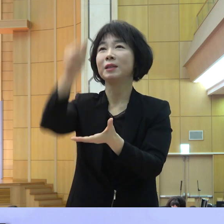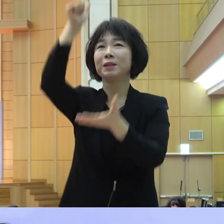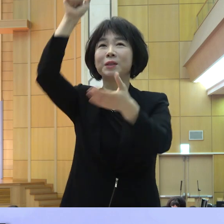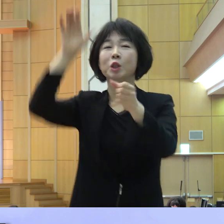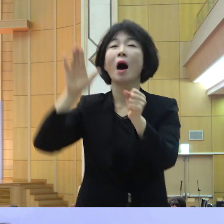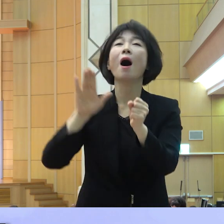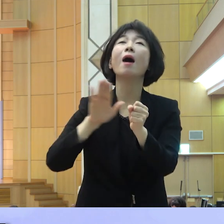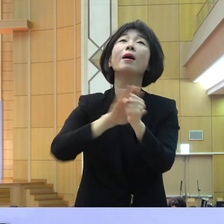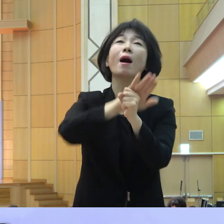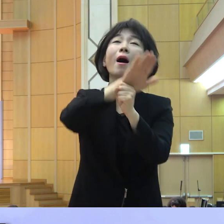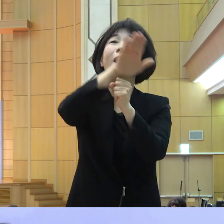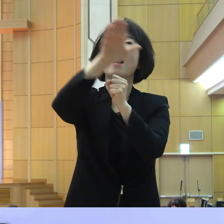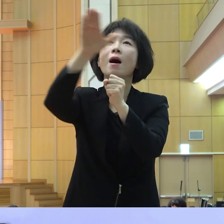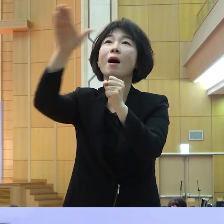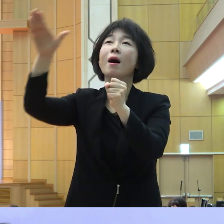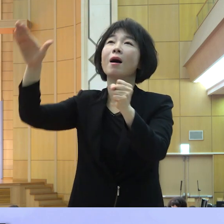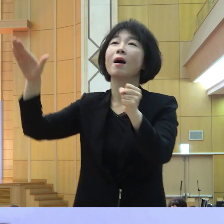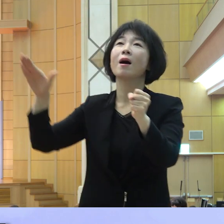성실하신 그 사랑